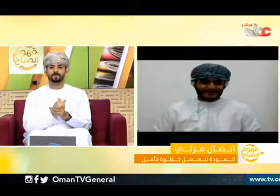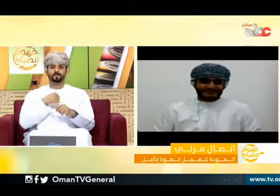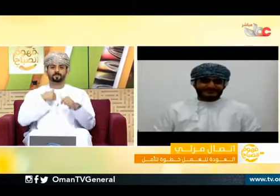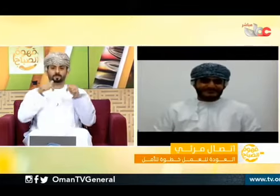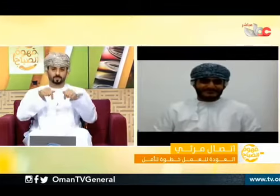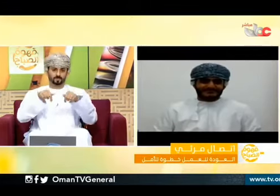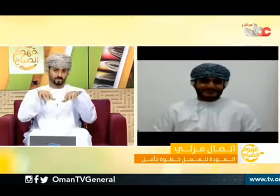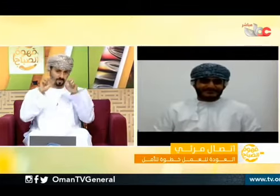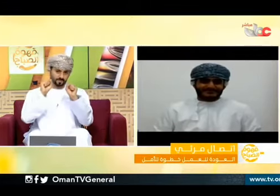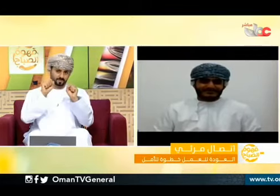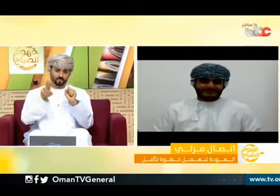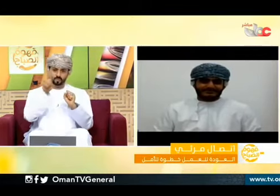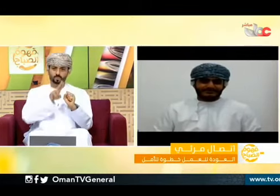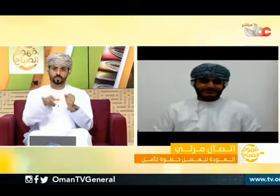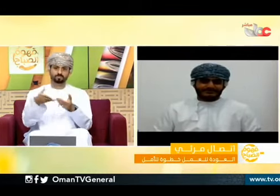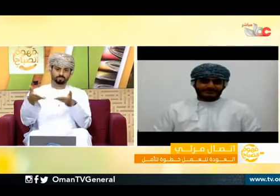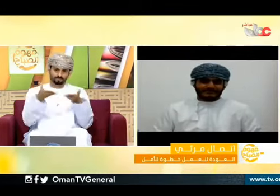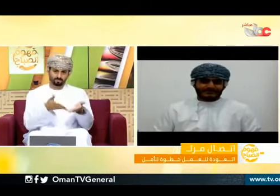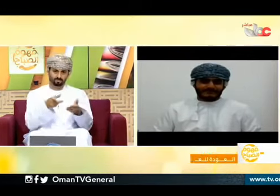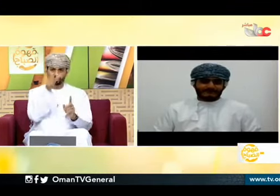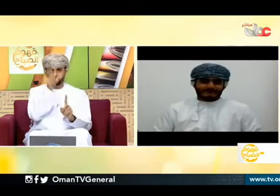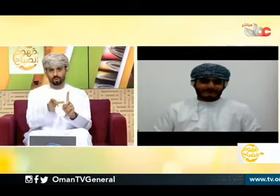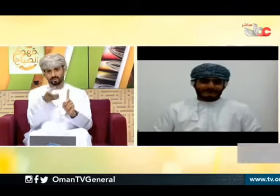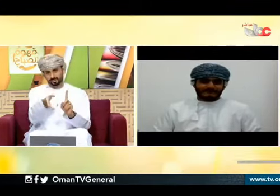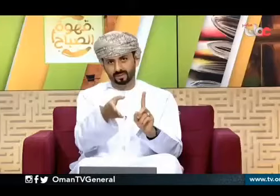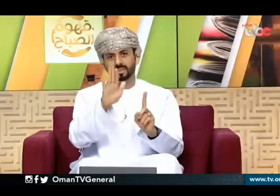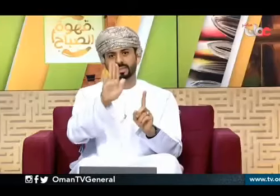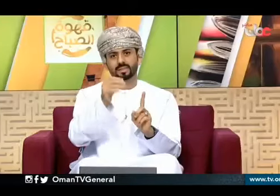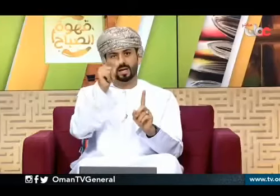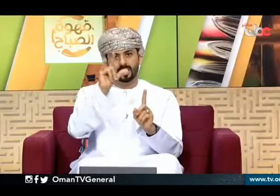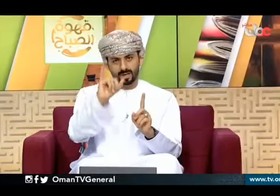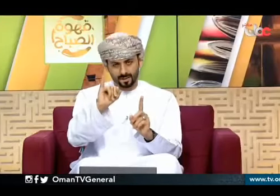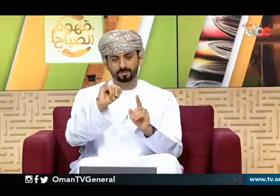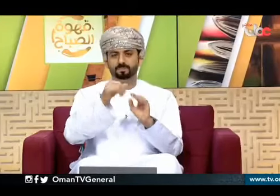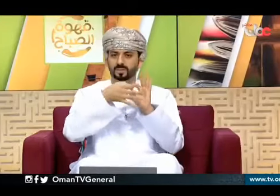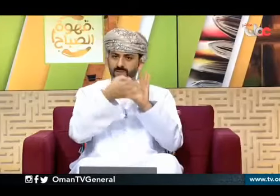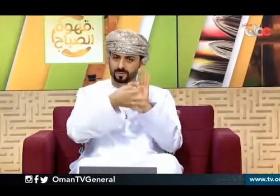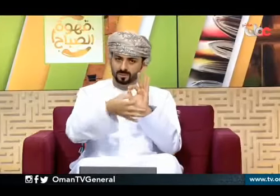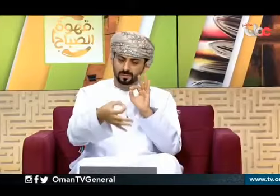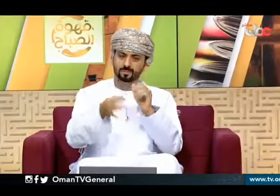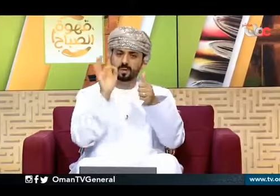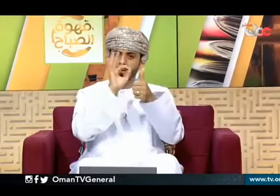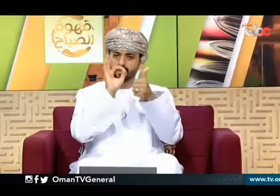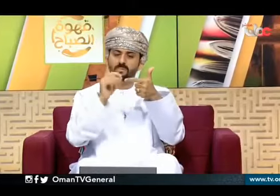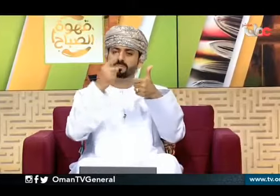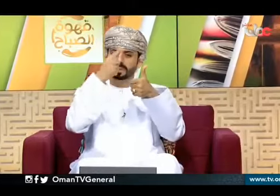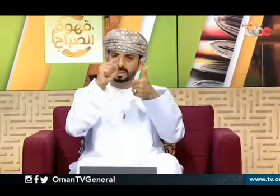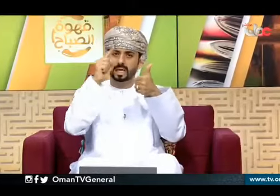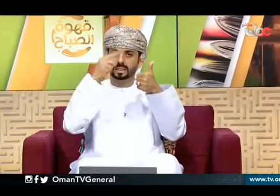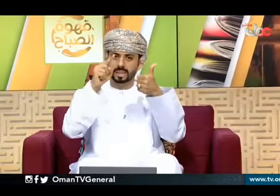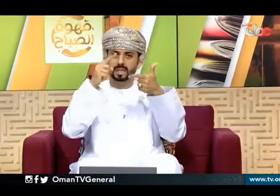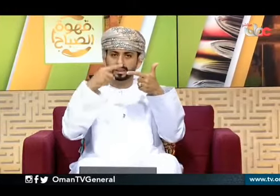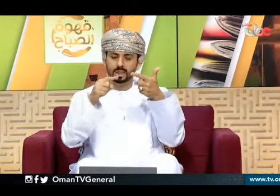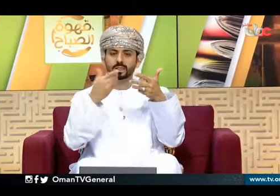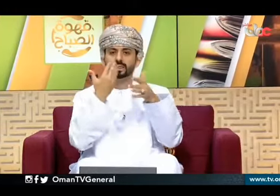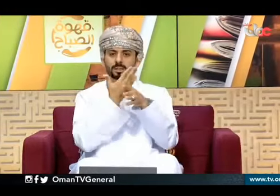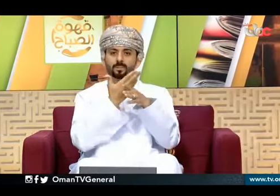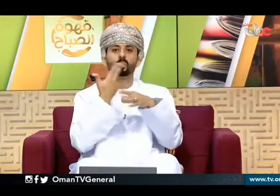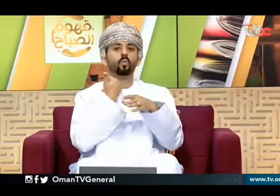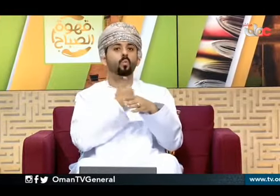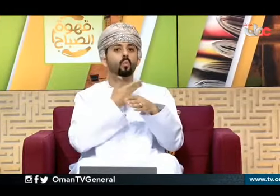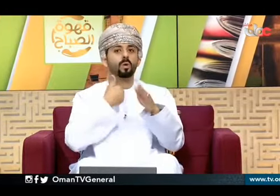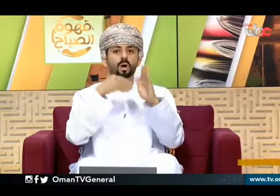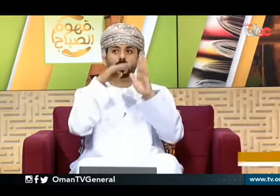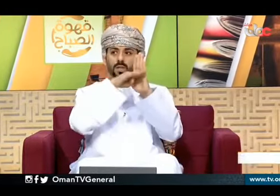قهوة الصباح. طبعا نحن انتهينا من خلال ضيفنا سالم الهاشمي، من خلال أيضا توضيحات